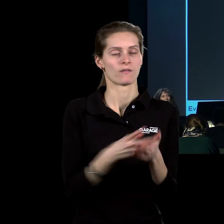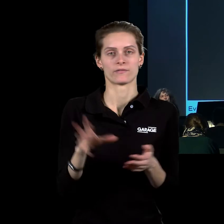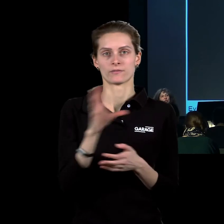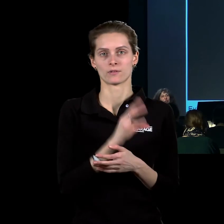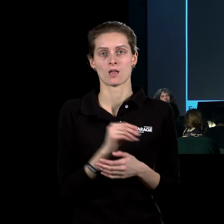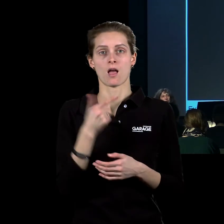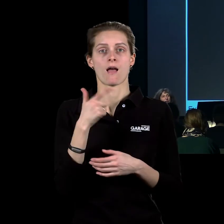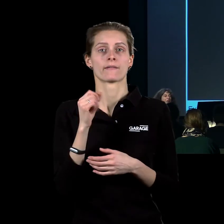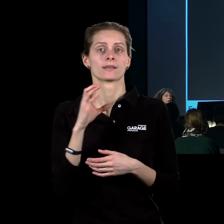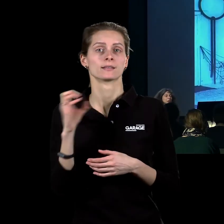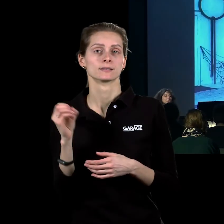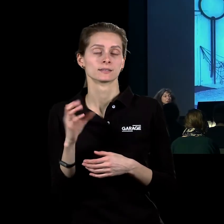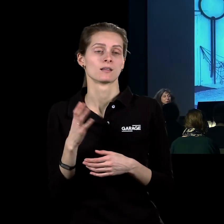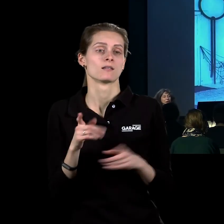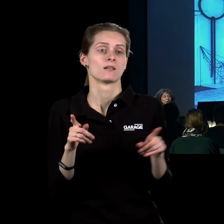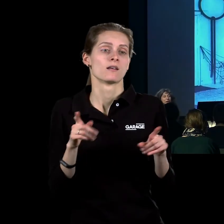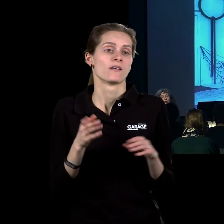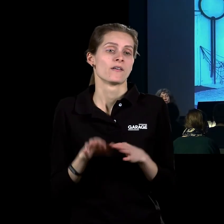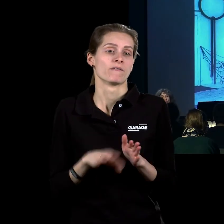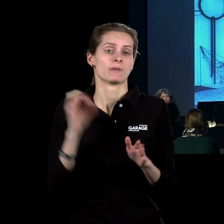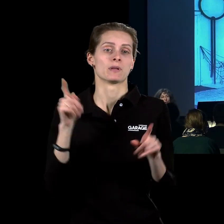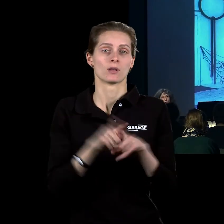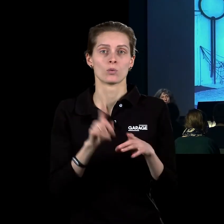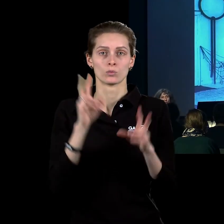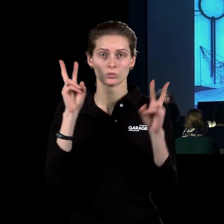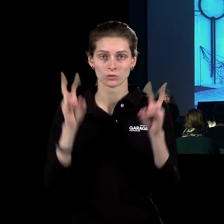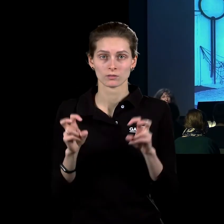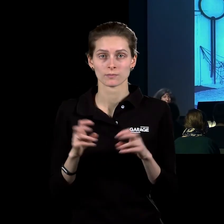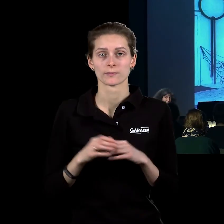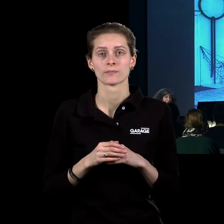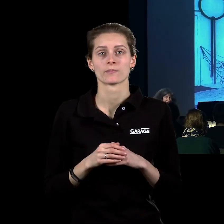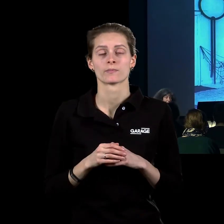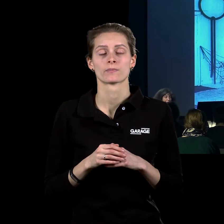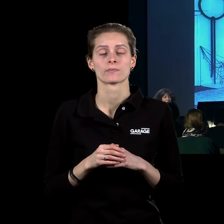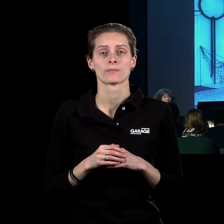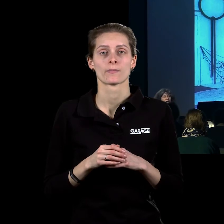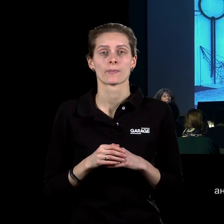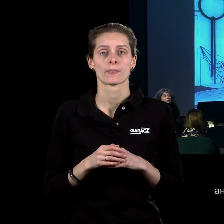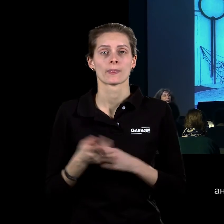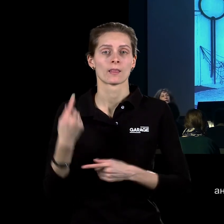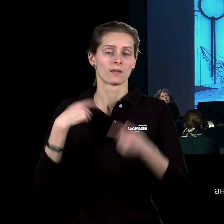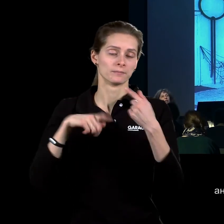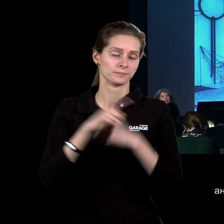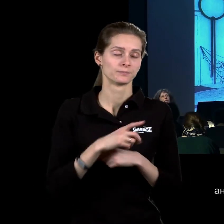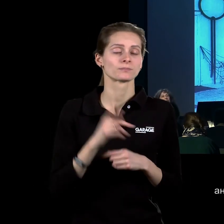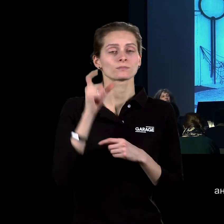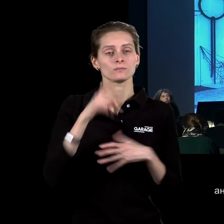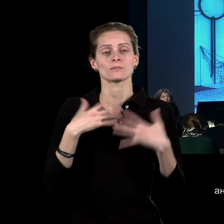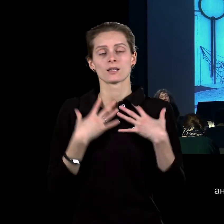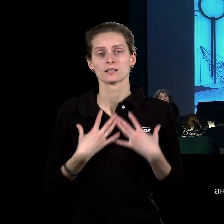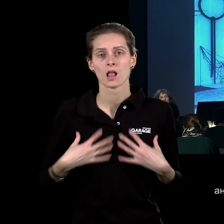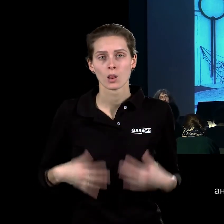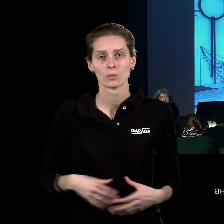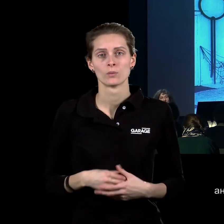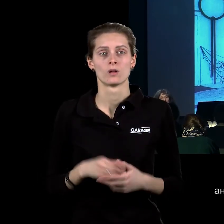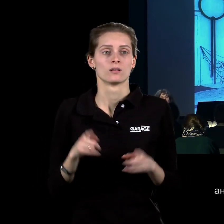опять возвращая это к странному, такому странному, достаточно пугающему ощущению и физиологичности, и антропоморфности, и,